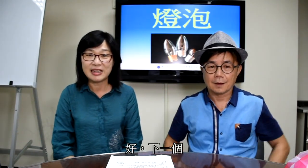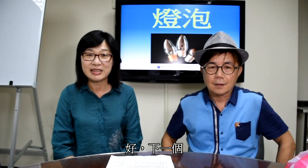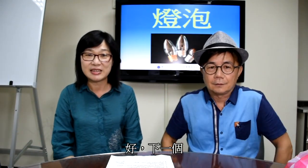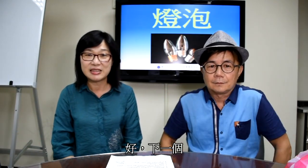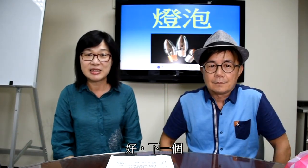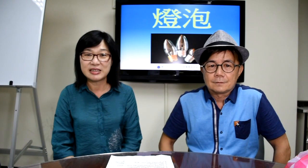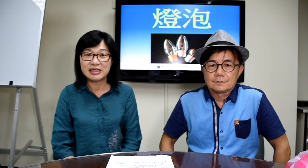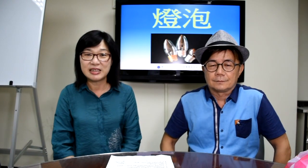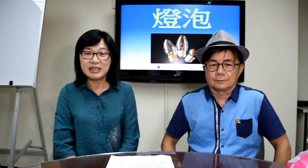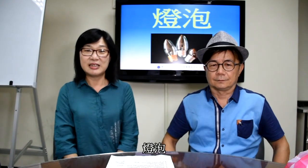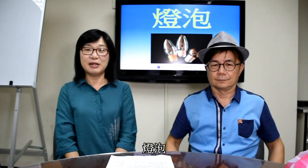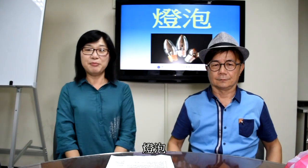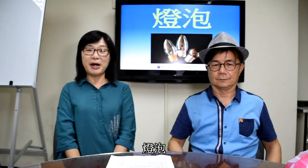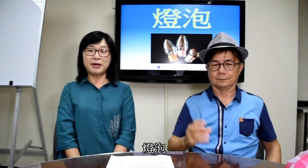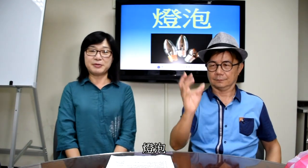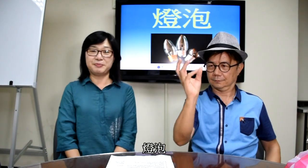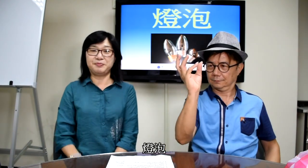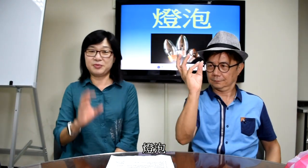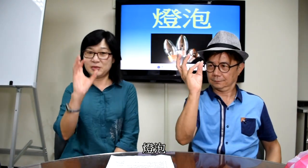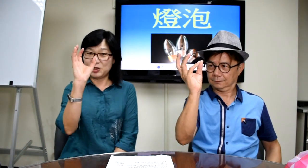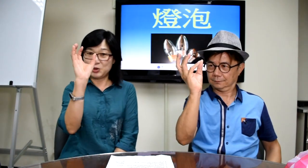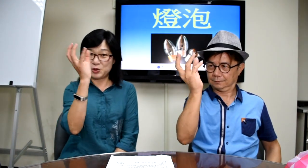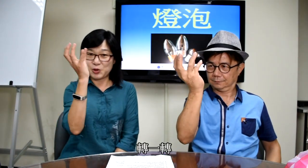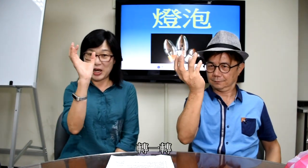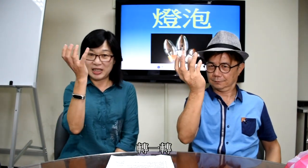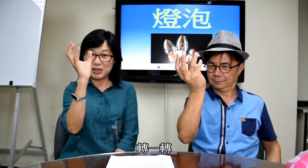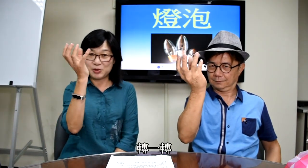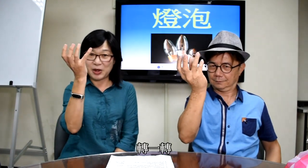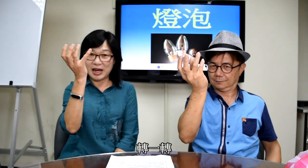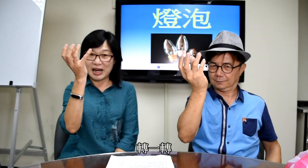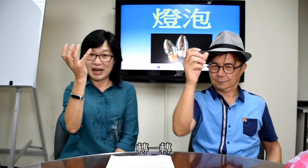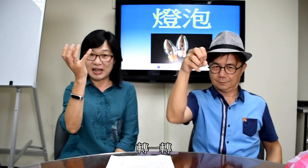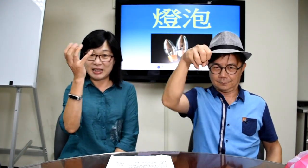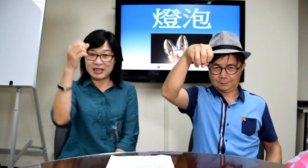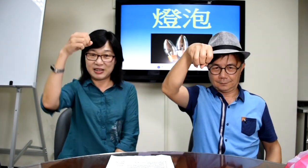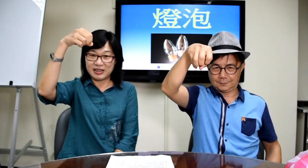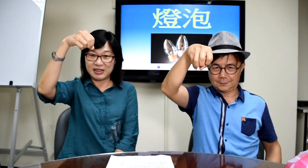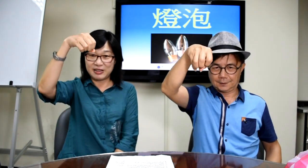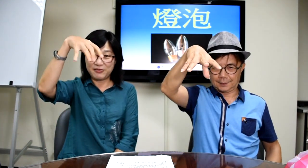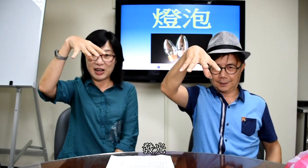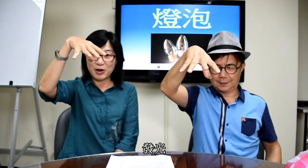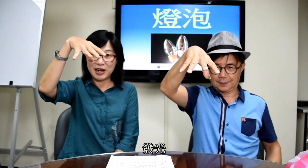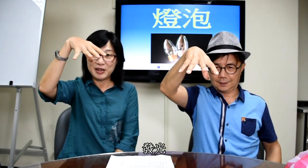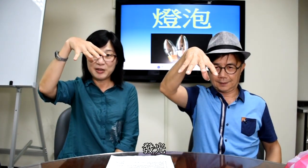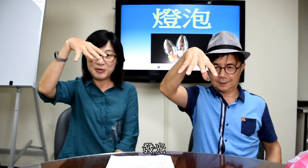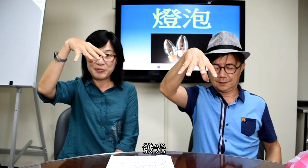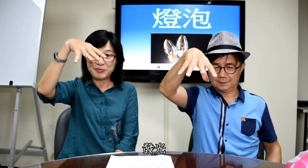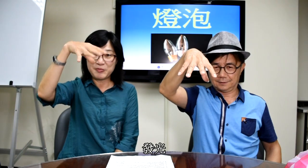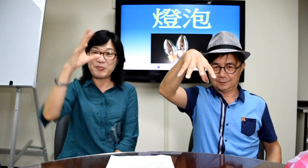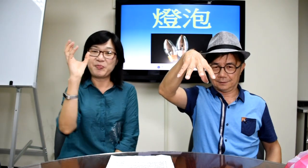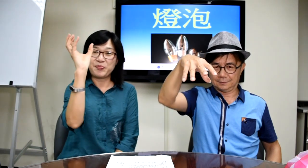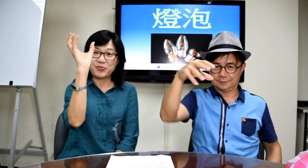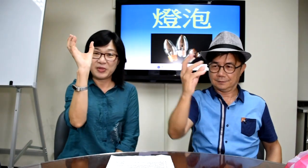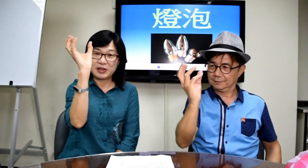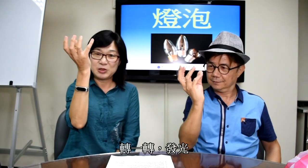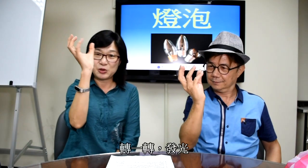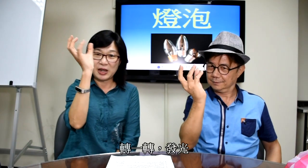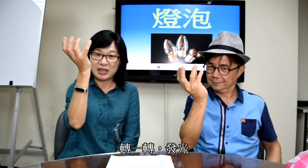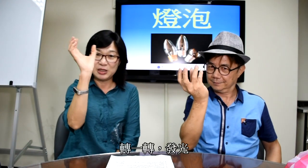个，灯泡，转一转，发光，转一